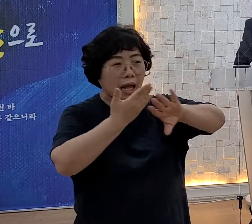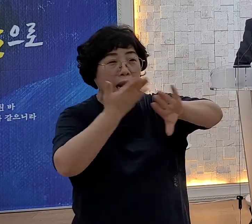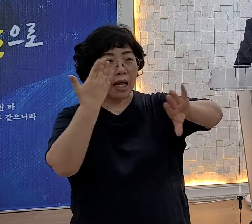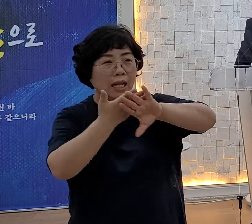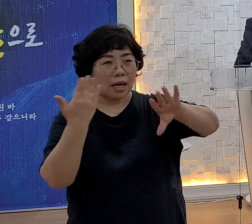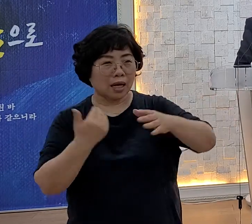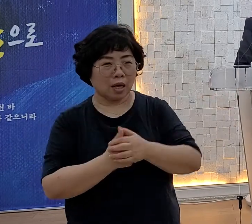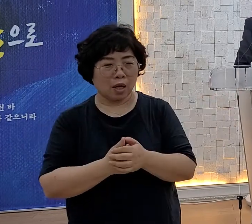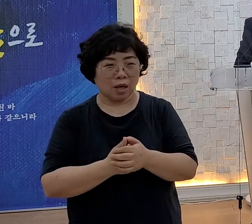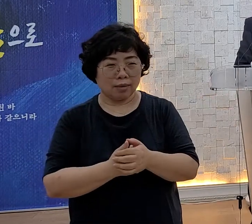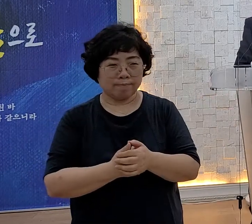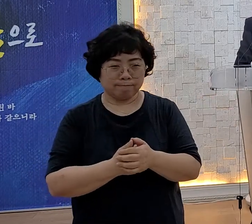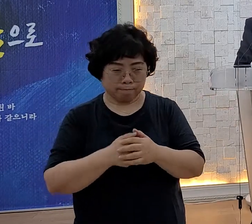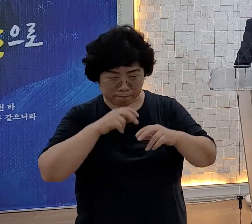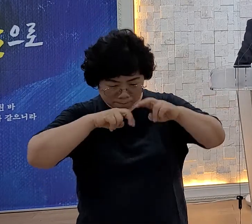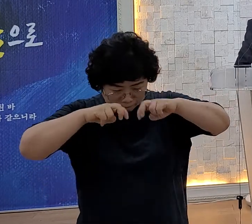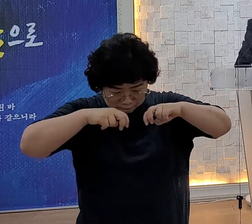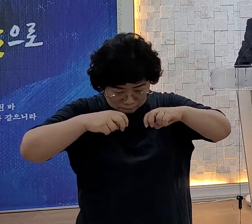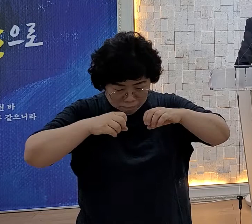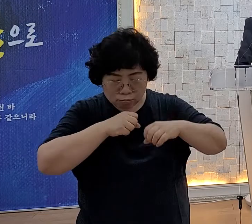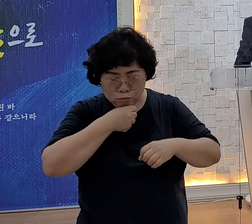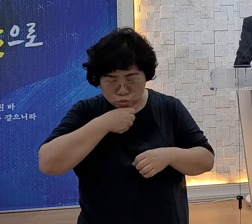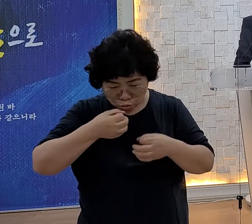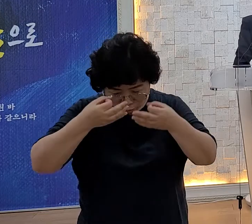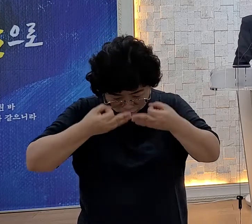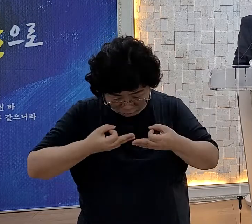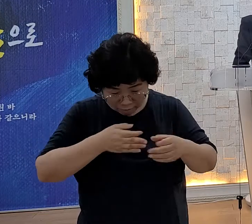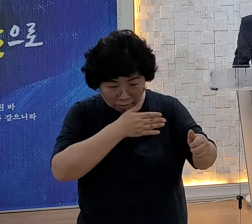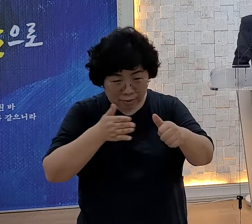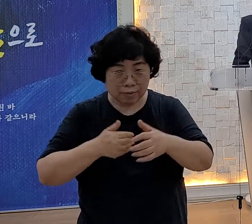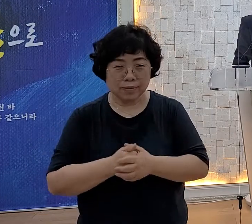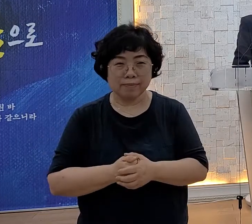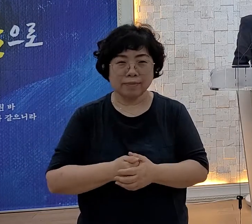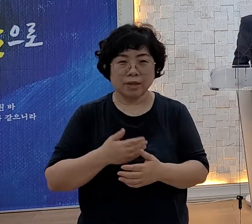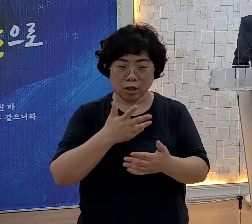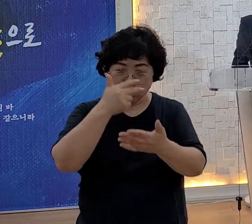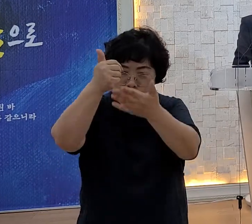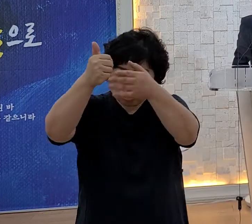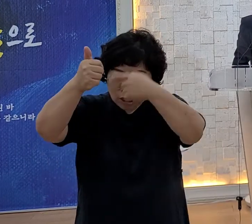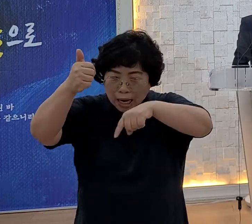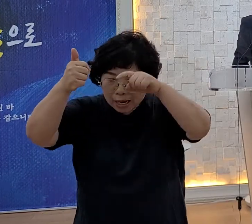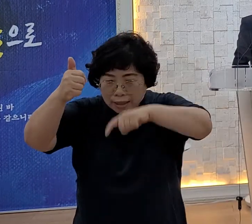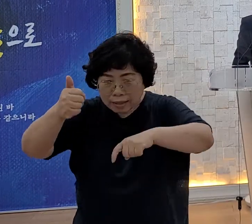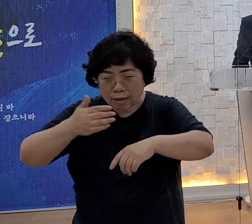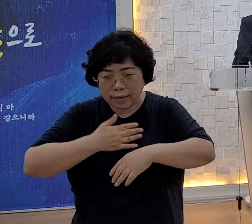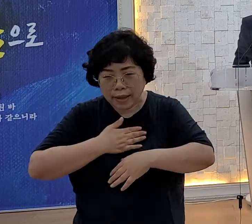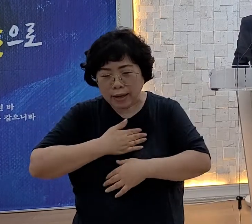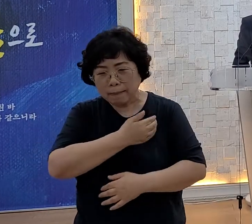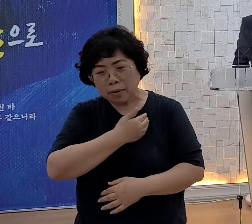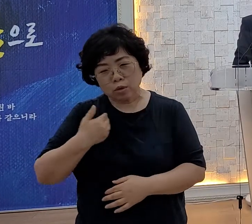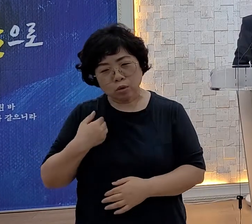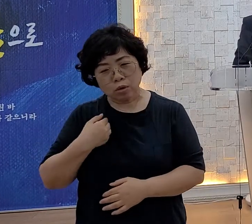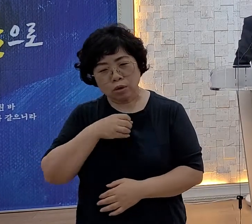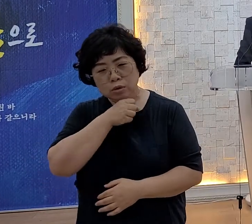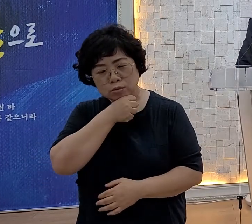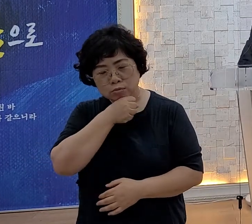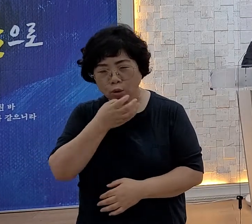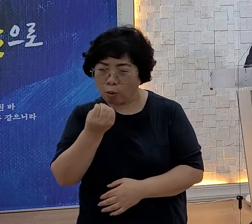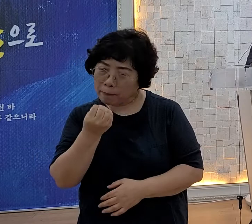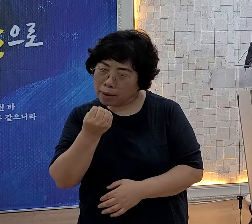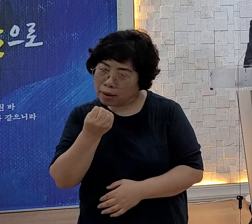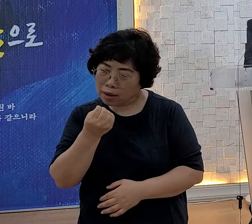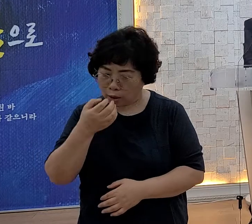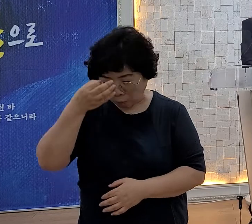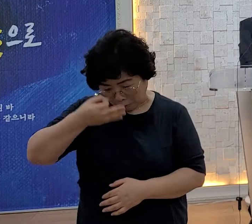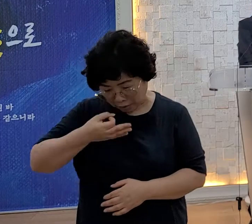한번 매겨보세요. 주 안에서 과연 나는 몇 점의 만족도를 누리고 살고 있는가? 매일 아침 여러분